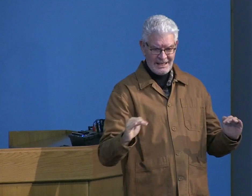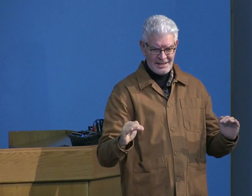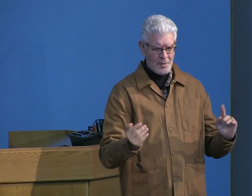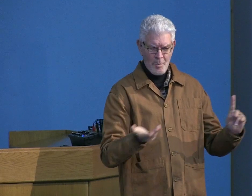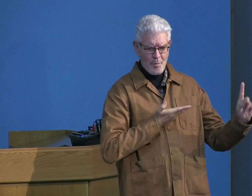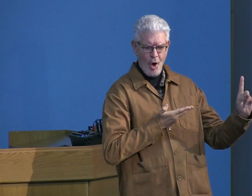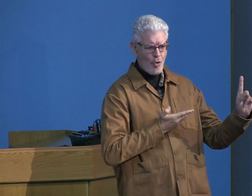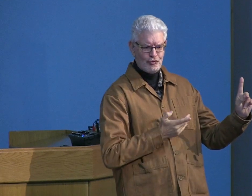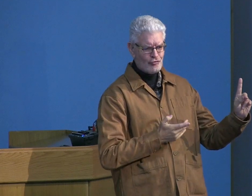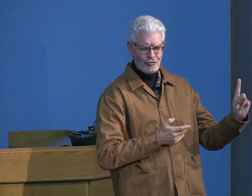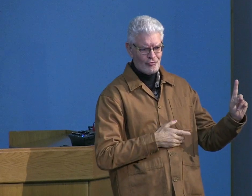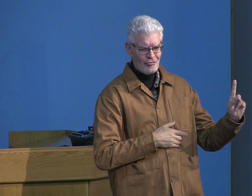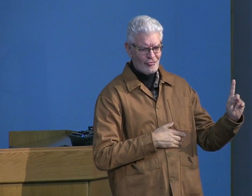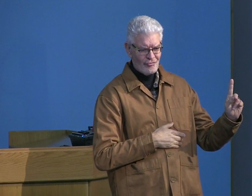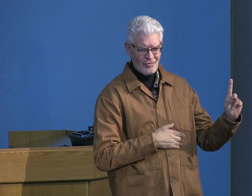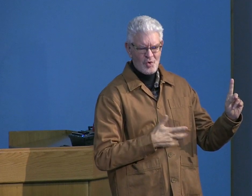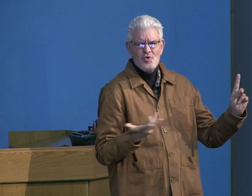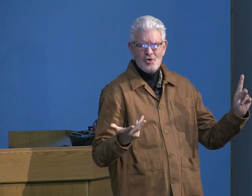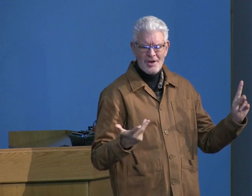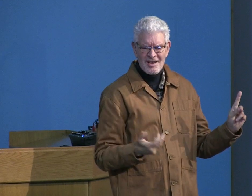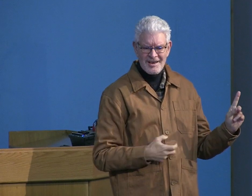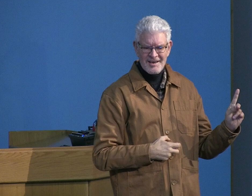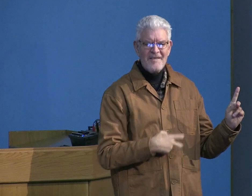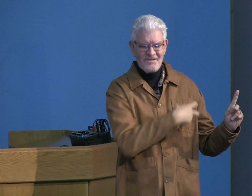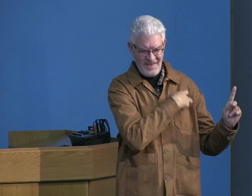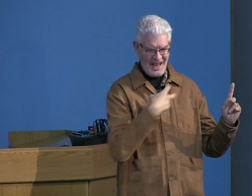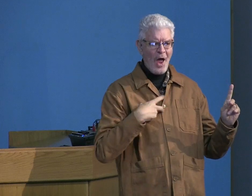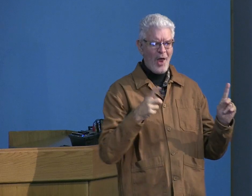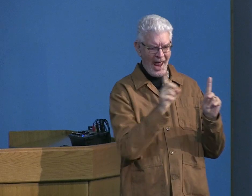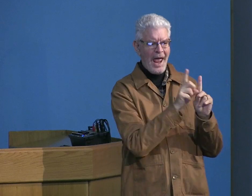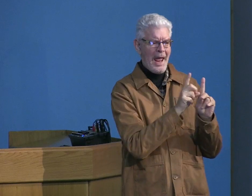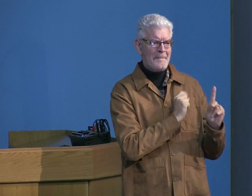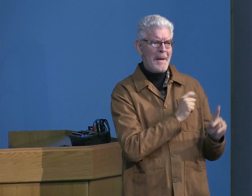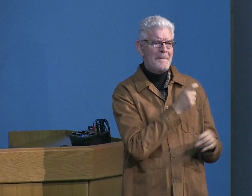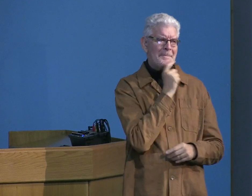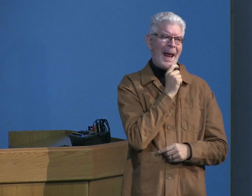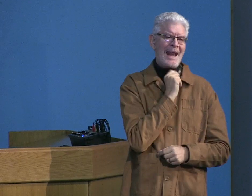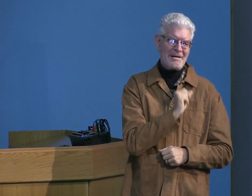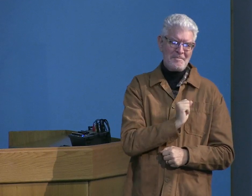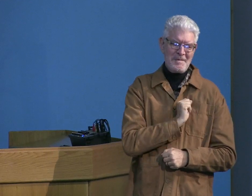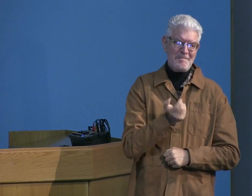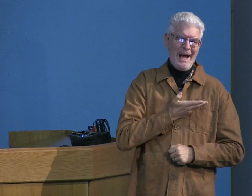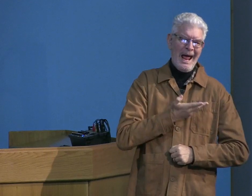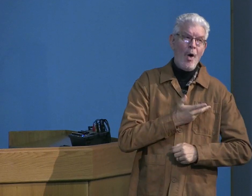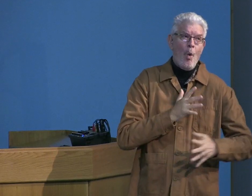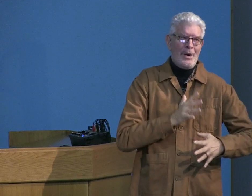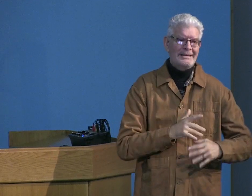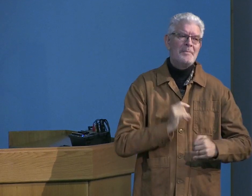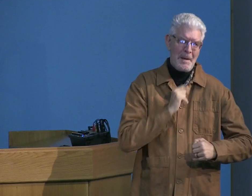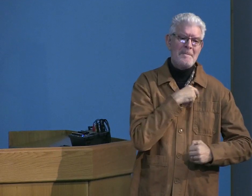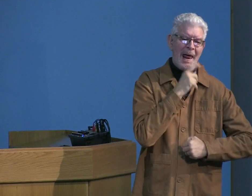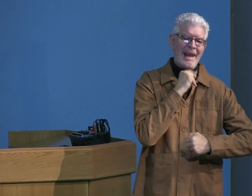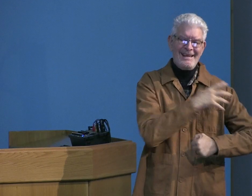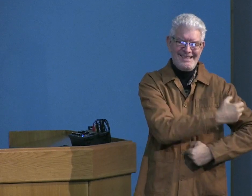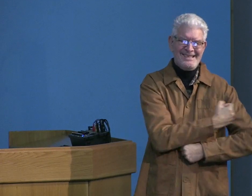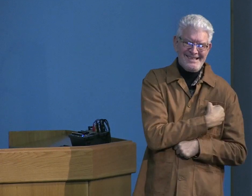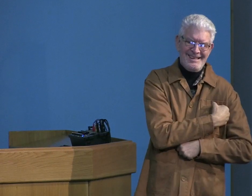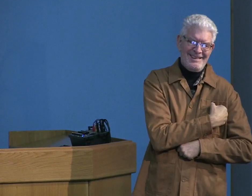'n Papa sonder kinders, hy is mos nie 'n vader nie. Hoe kan hy 'n vader wees? Ja, ek is my man en my vrou, as hulle getroud